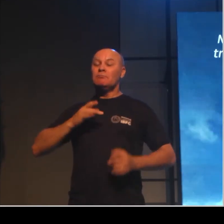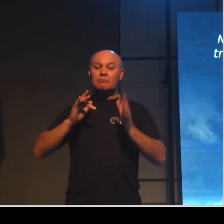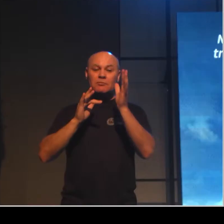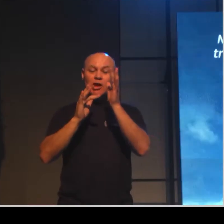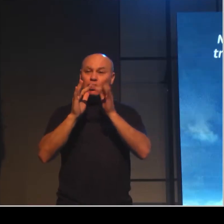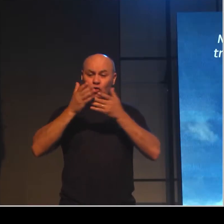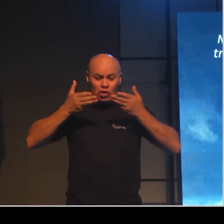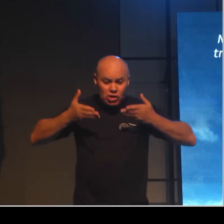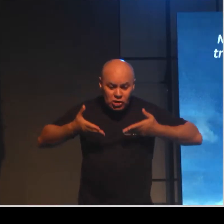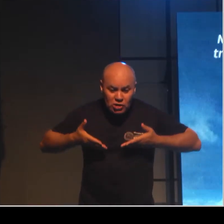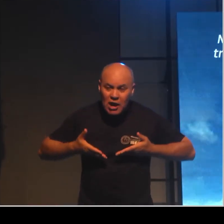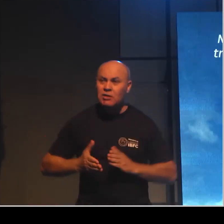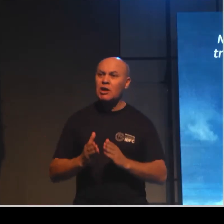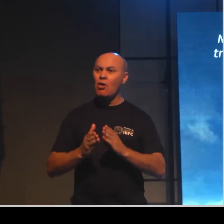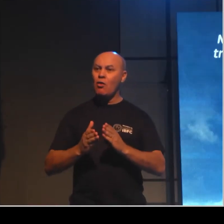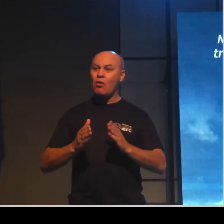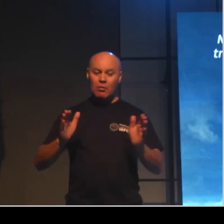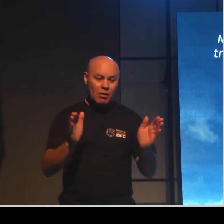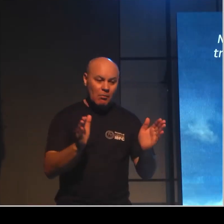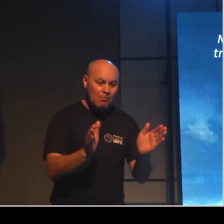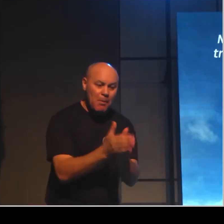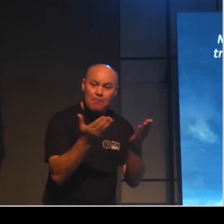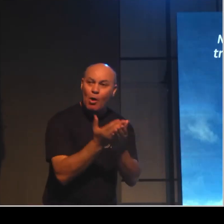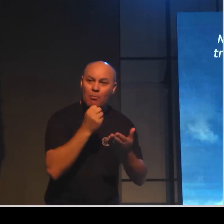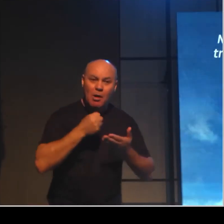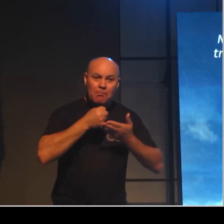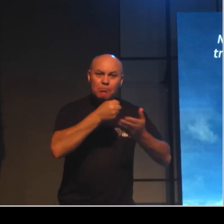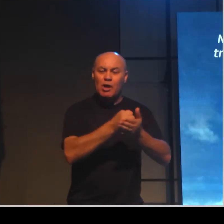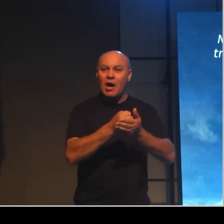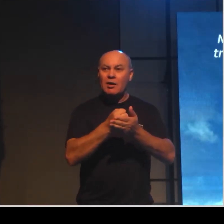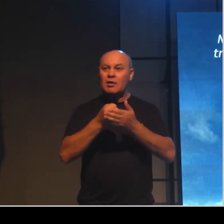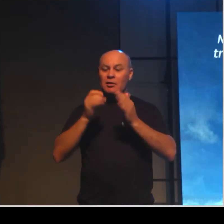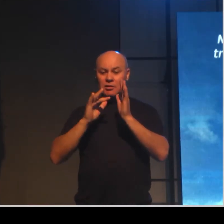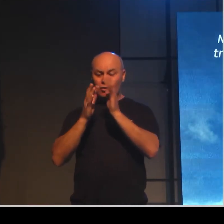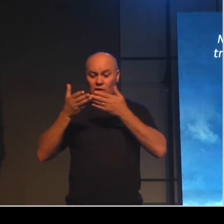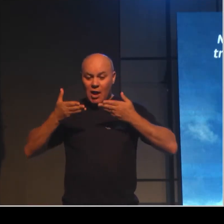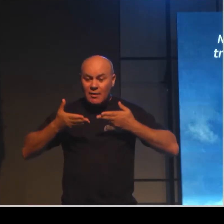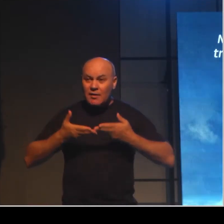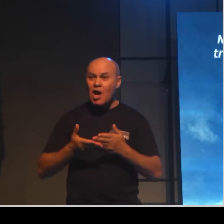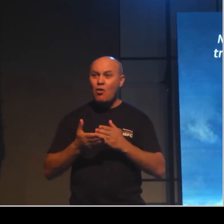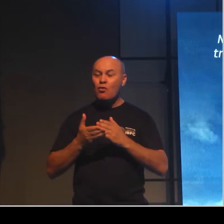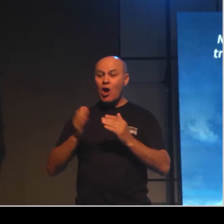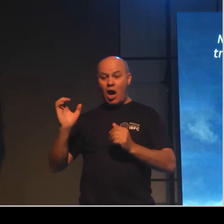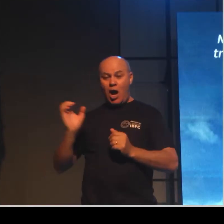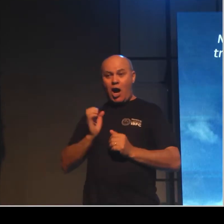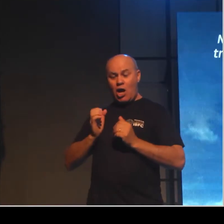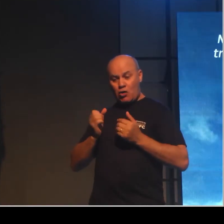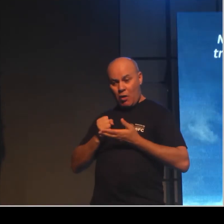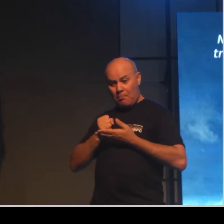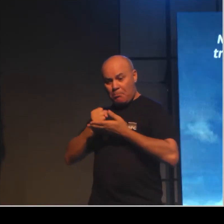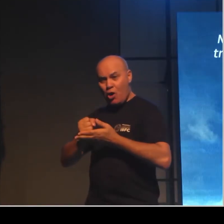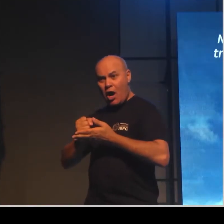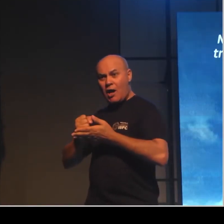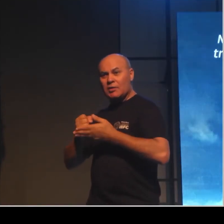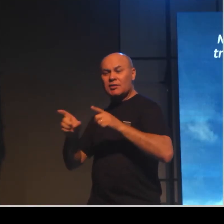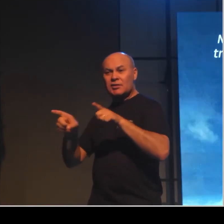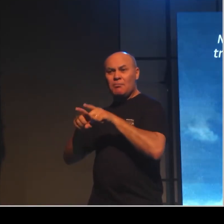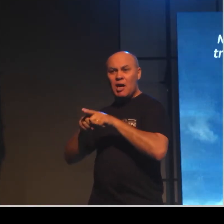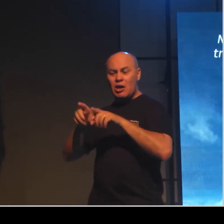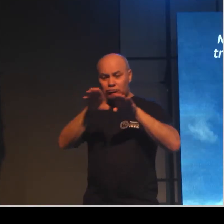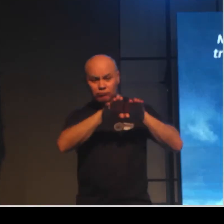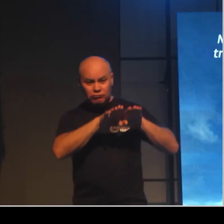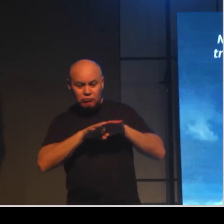para todos. Não existe ninguém que fica de fora. Por isso que eu estou começando com vocês. Hoje, na cidade de